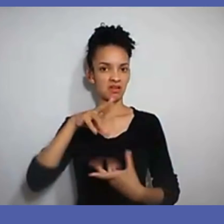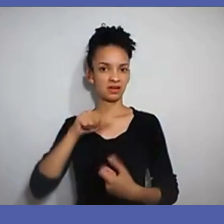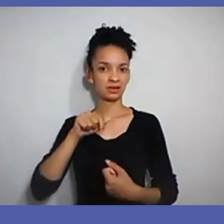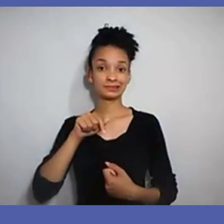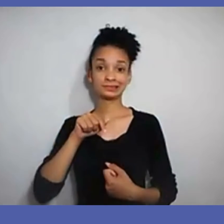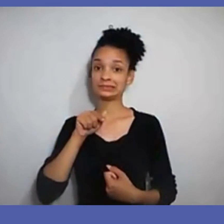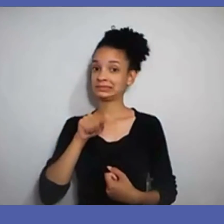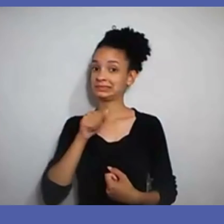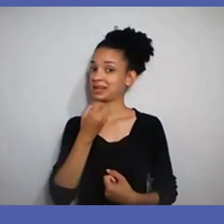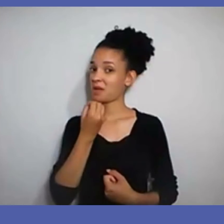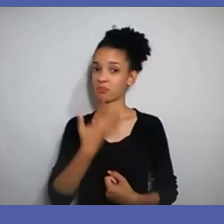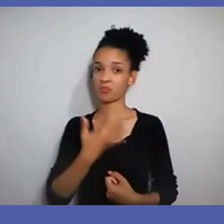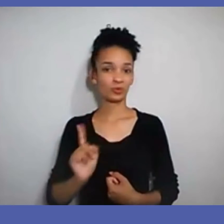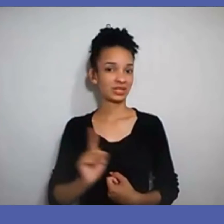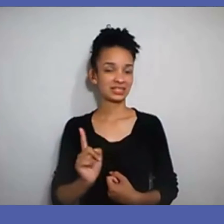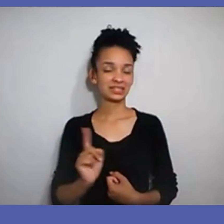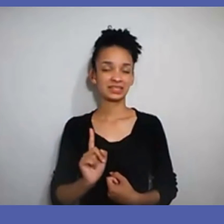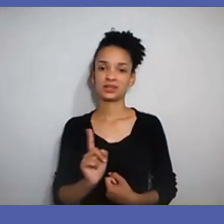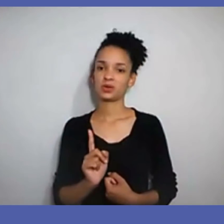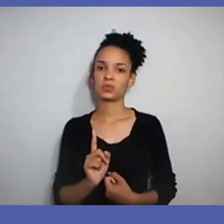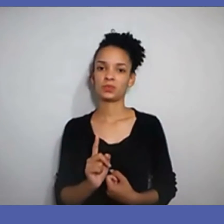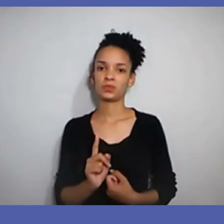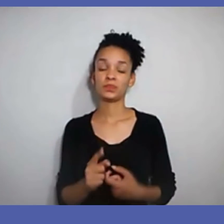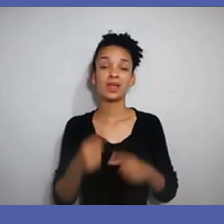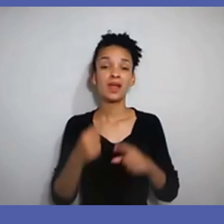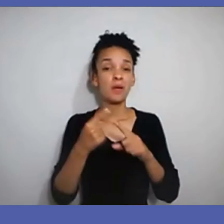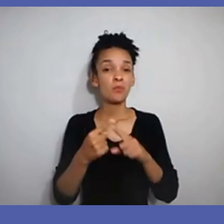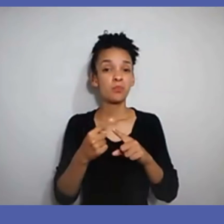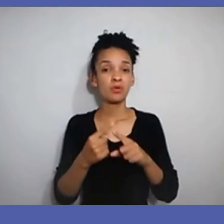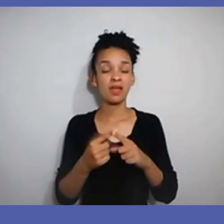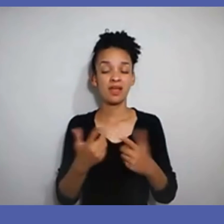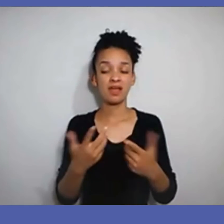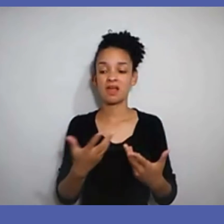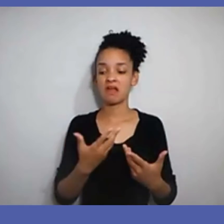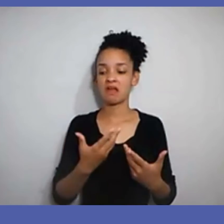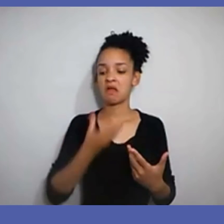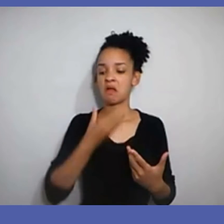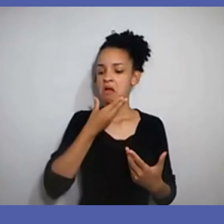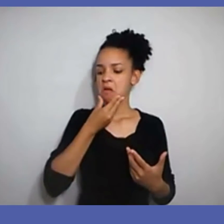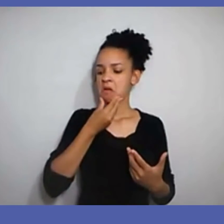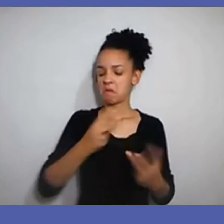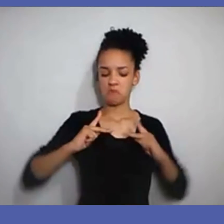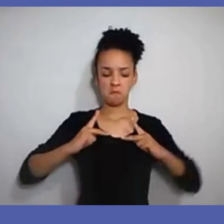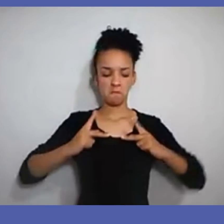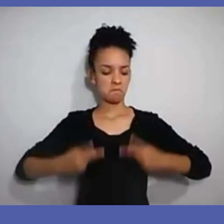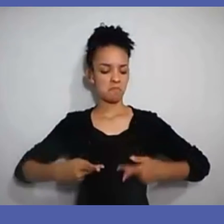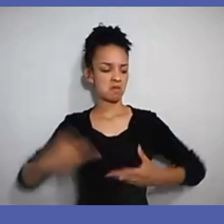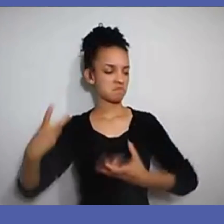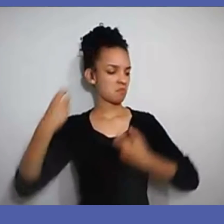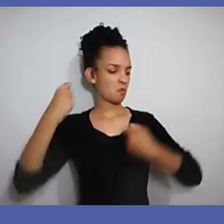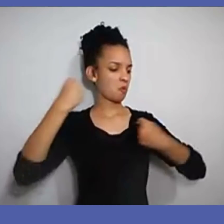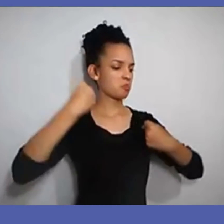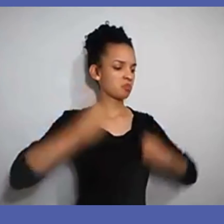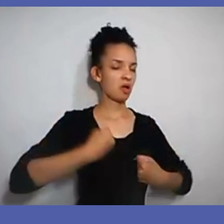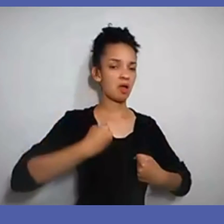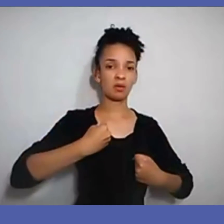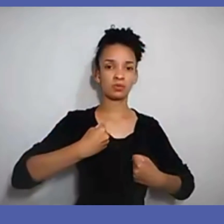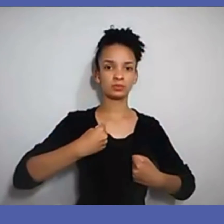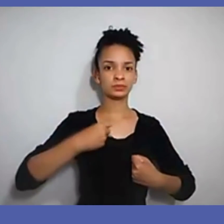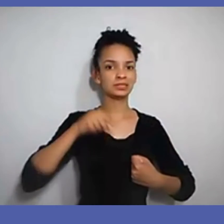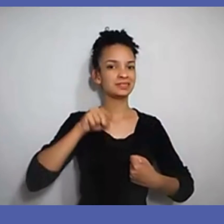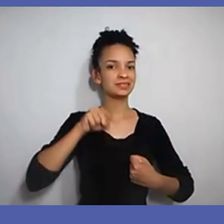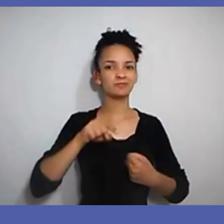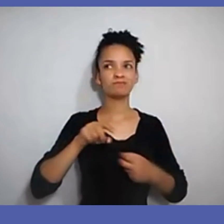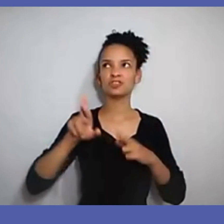porque essa questão de homem ser capaz, homem ser poderoso, é o caminho oposto do caminho de Deus,